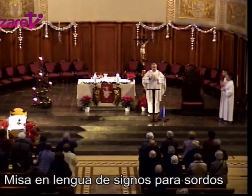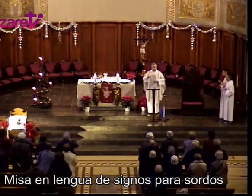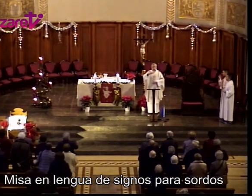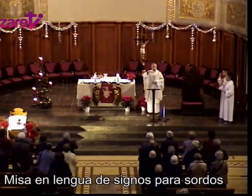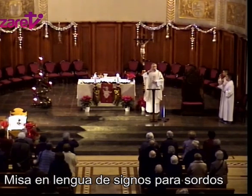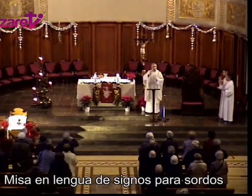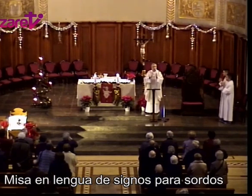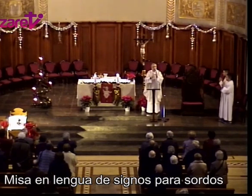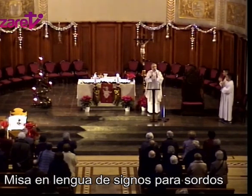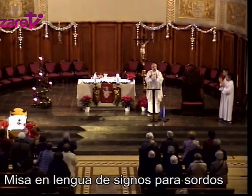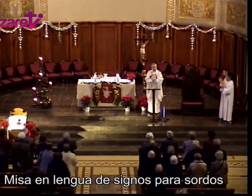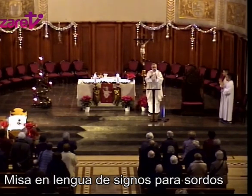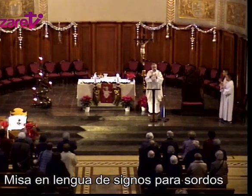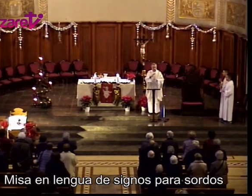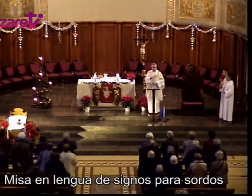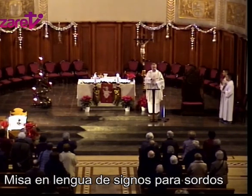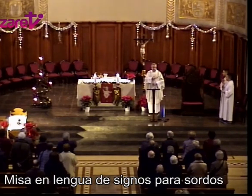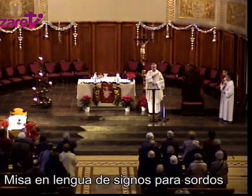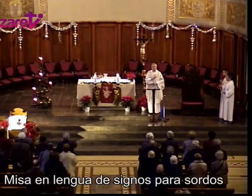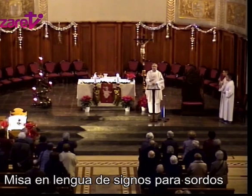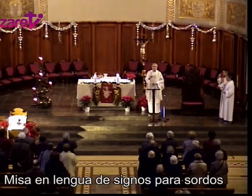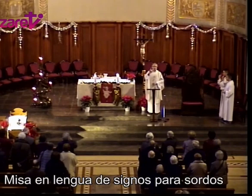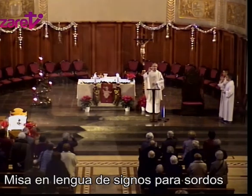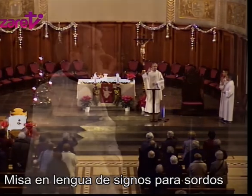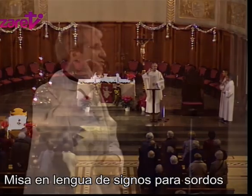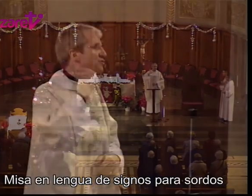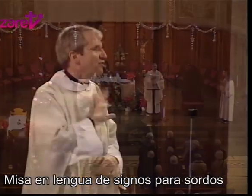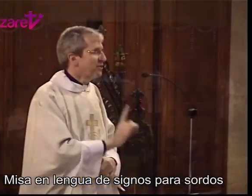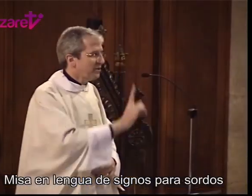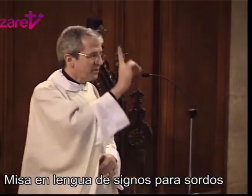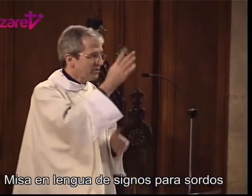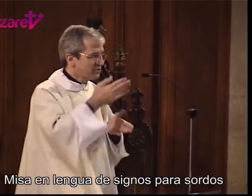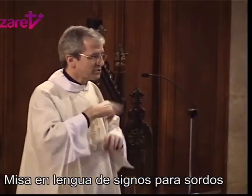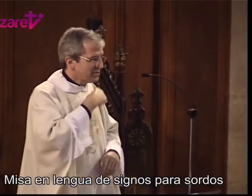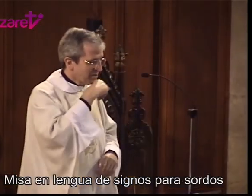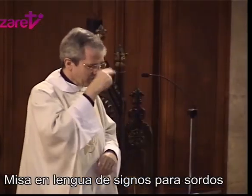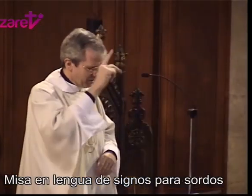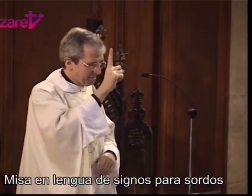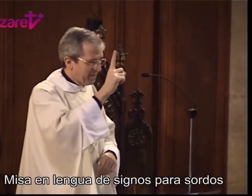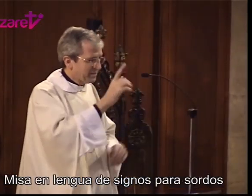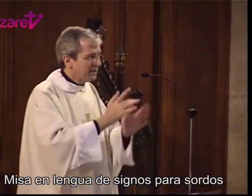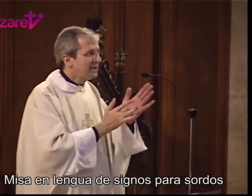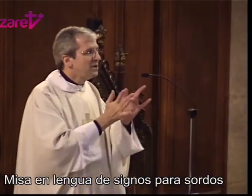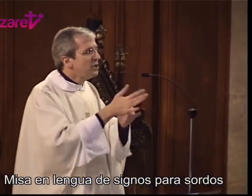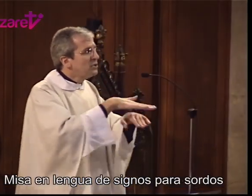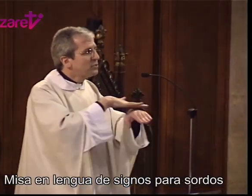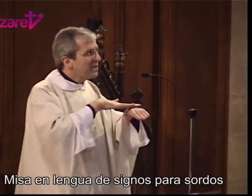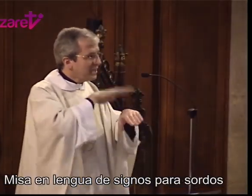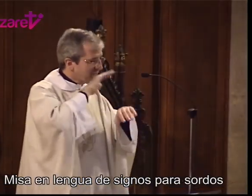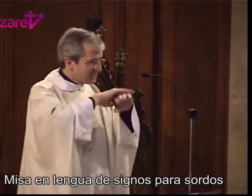Señor Hijo Único Jesucristo, Señor Dios, Cordero de Dios, Hijo del Padre. Tú que quitas el